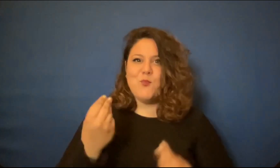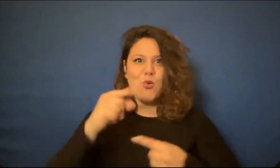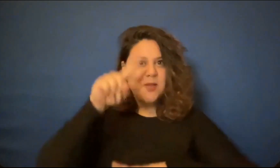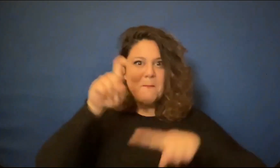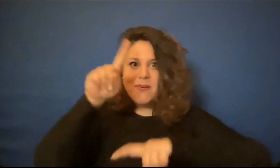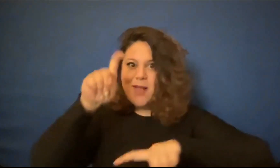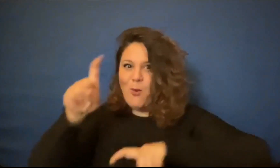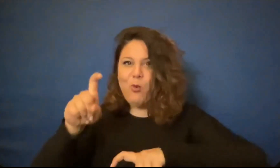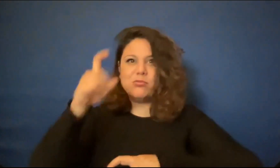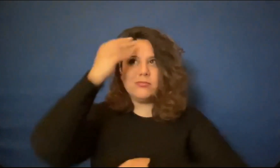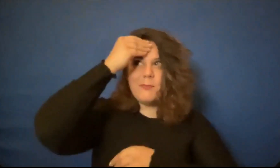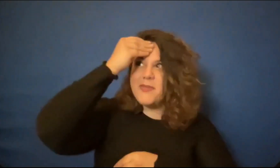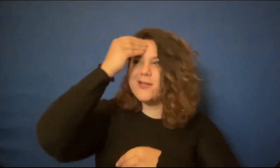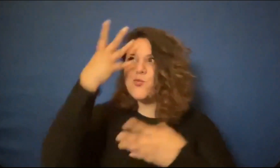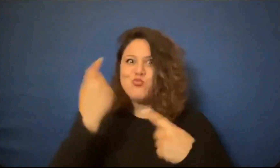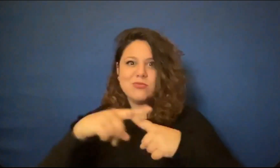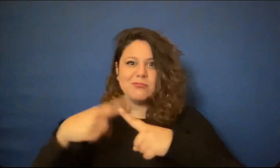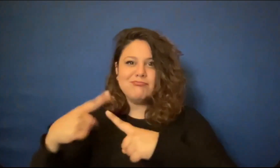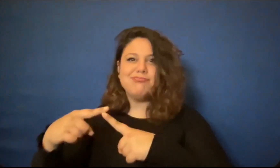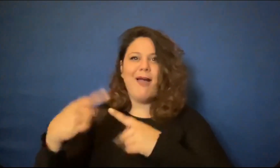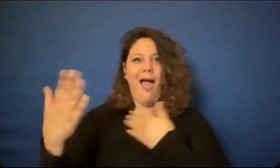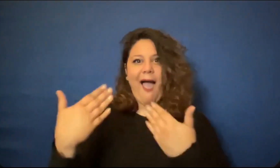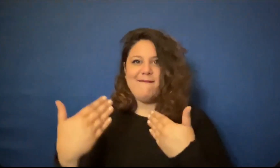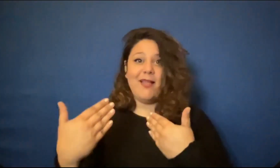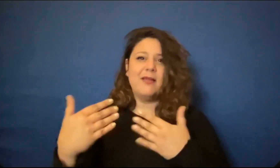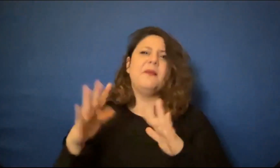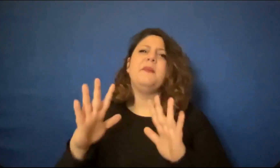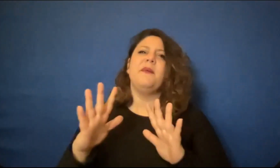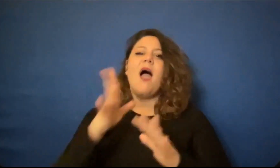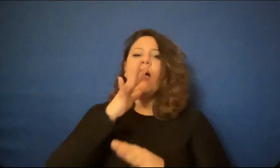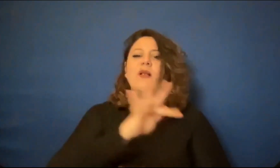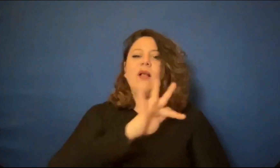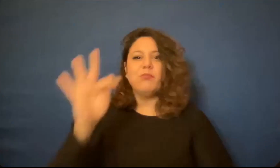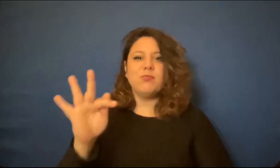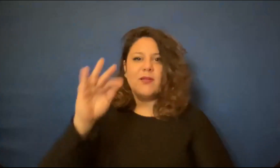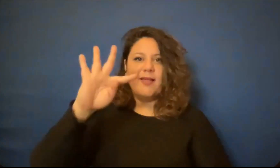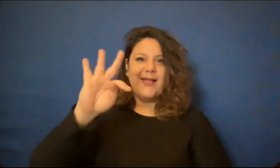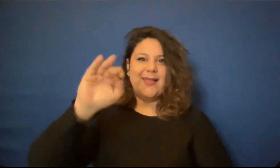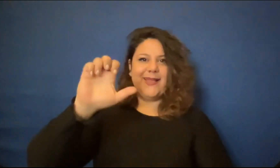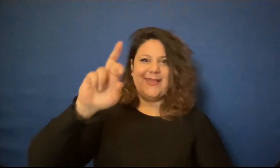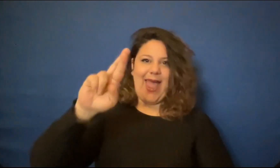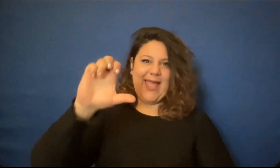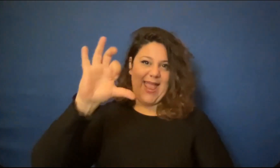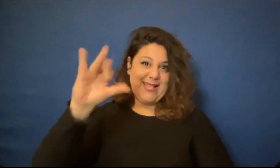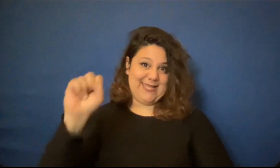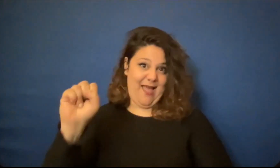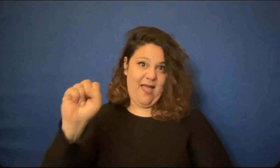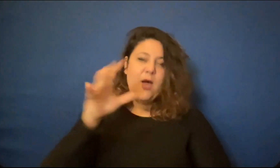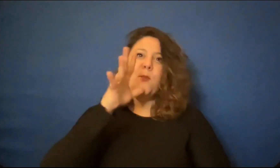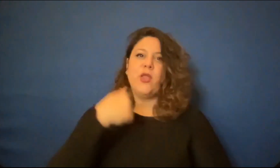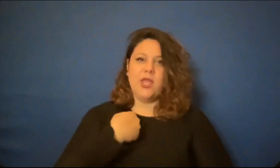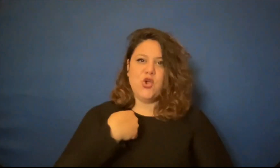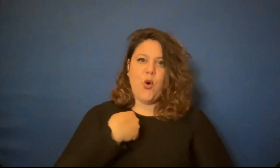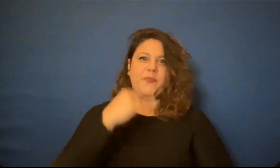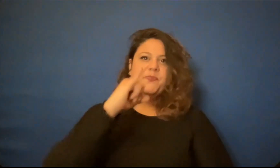muchísimas cuestiones para deliberar, ¿no? Pero de todas formas vamos a dar paso a Teresa, porque yo estaba escuchando tanto a Inma